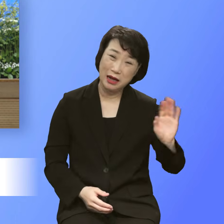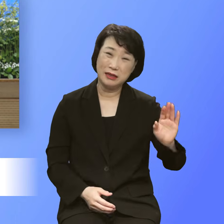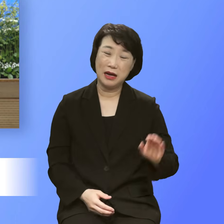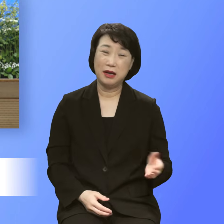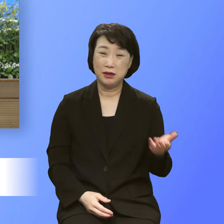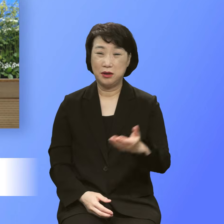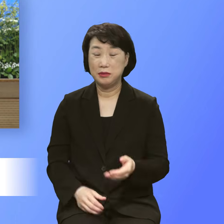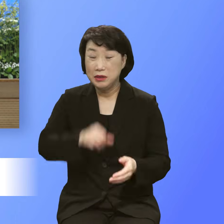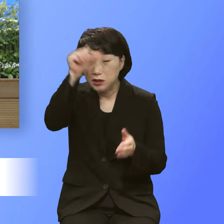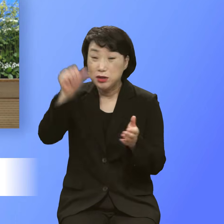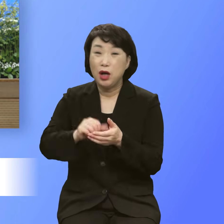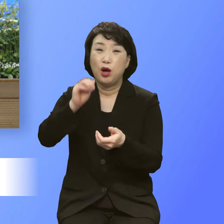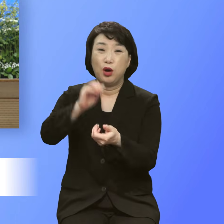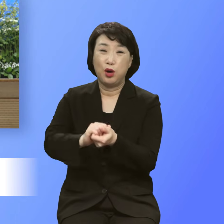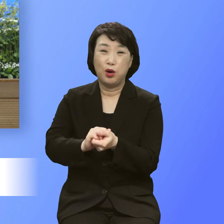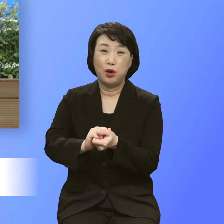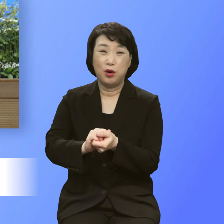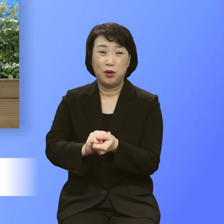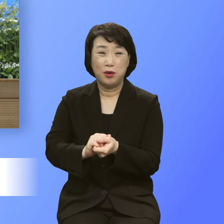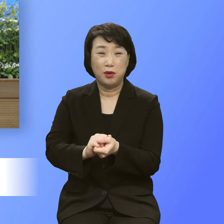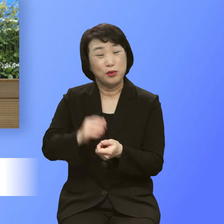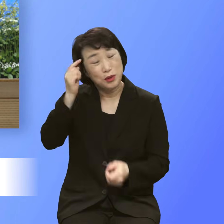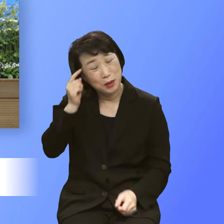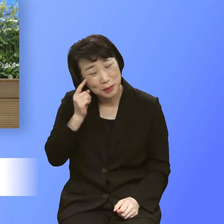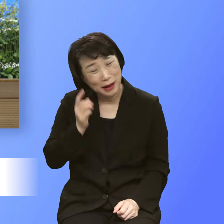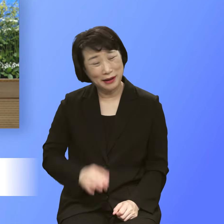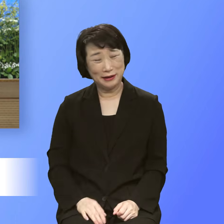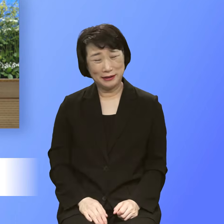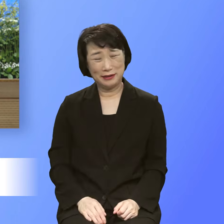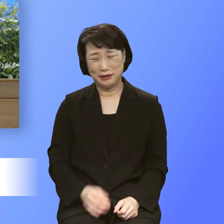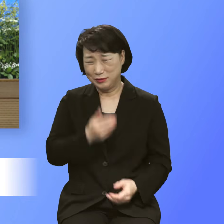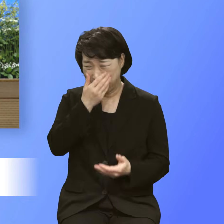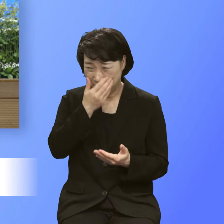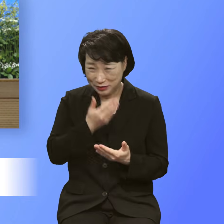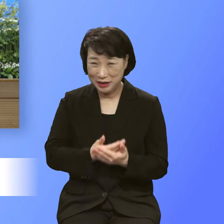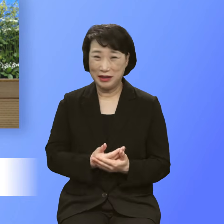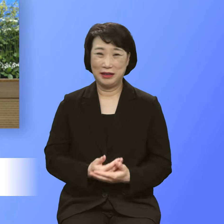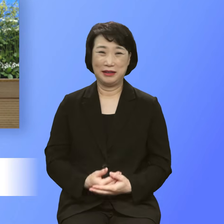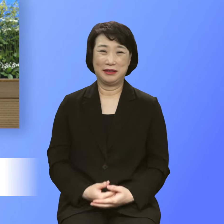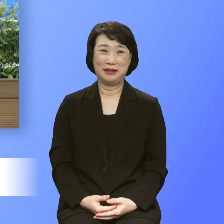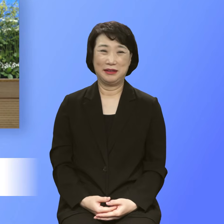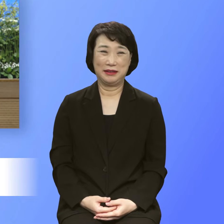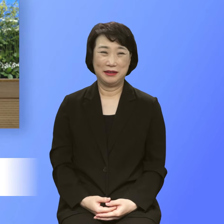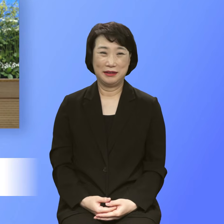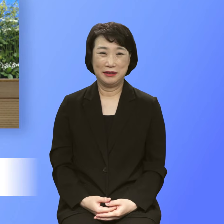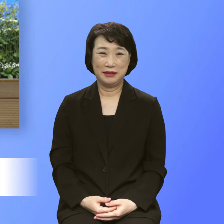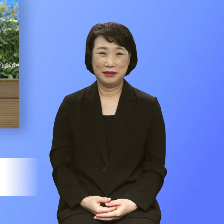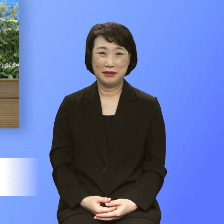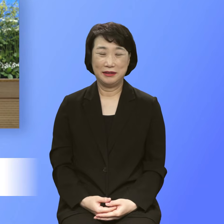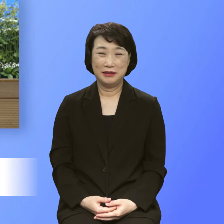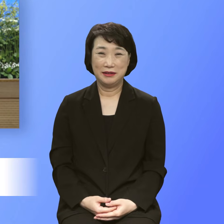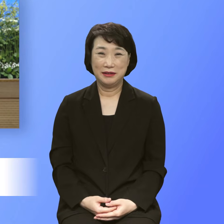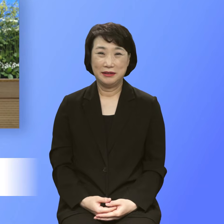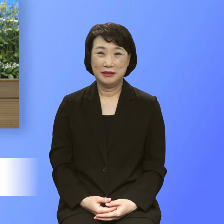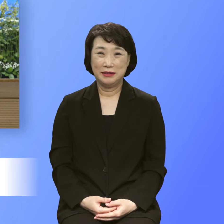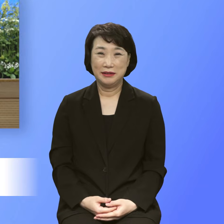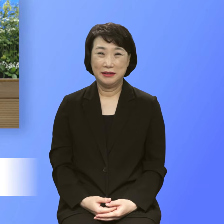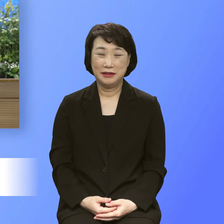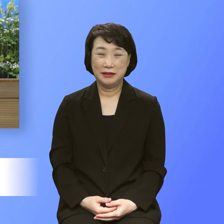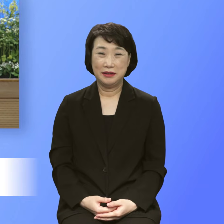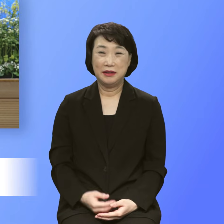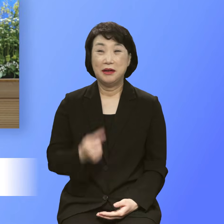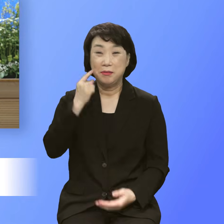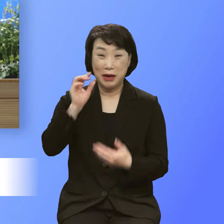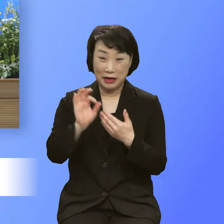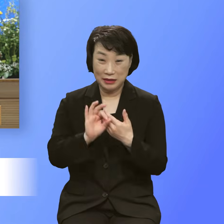한정된 세월 속에 사는데 생각해보라 그 말이야. 얼마나 소중하냐 그 말이야. 응?